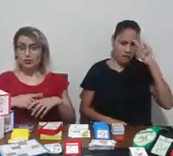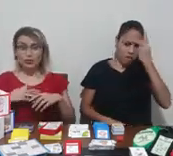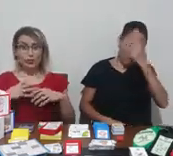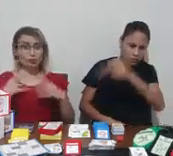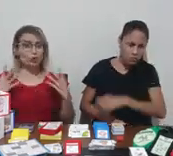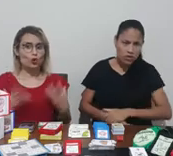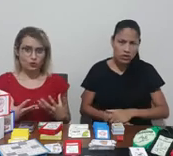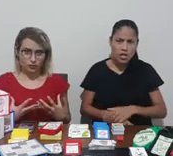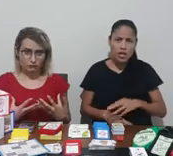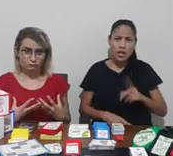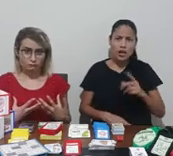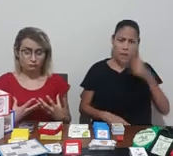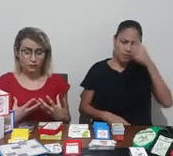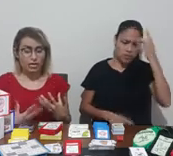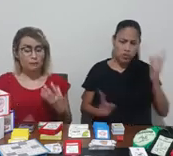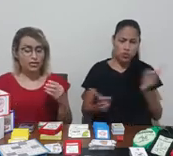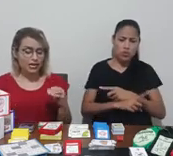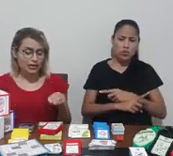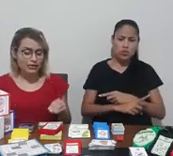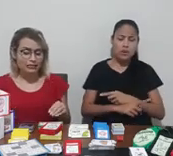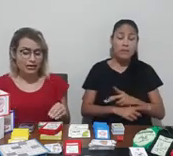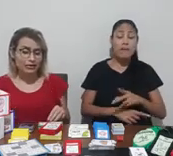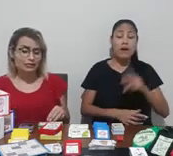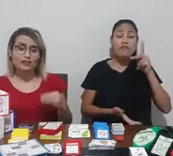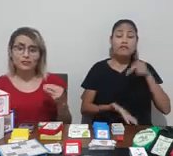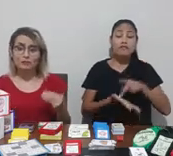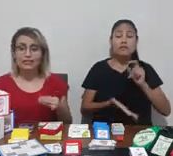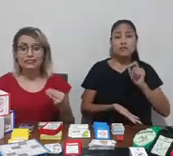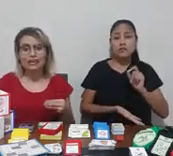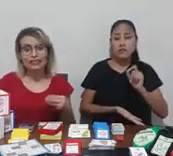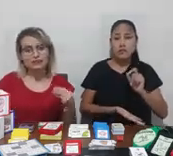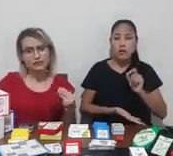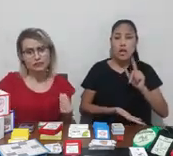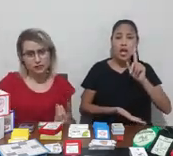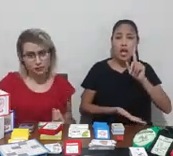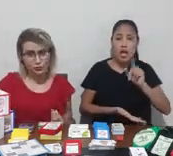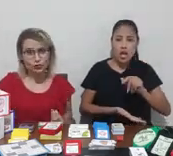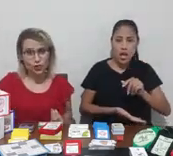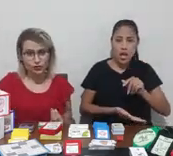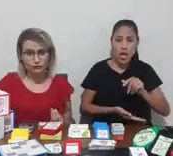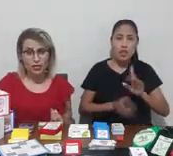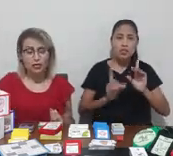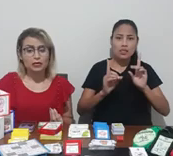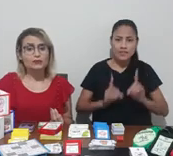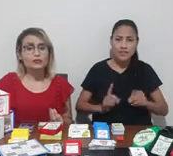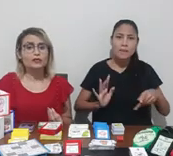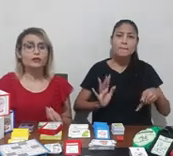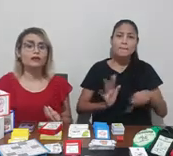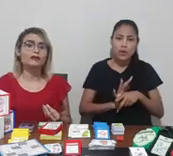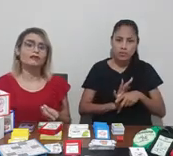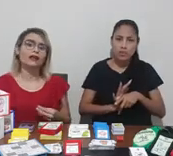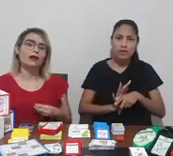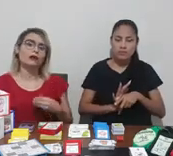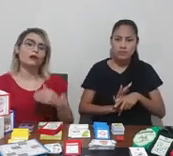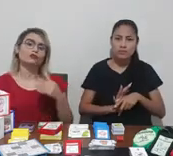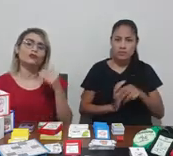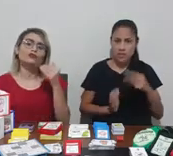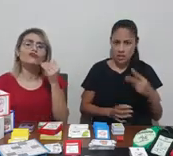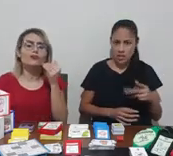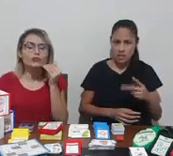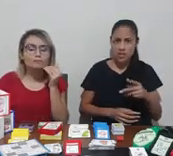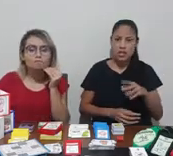aquela pessoa do contra. Mas, na realidade, faz parte da deficiência do TOD. Então, você tem que falar com